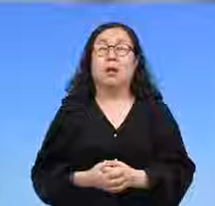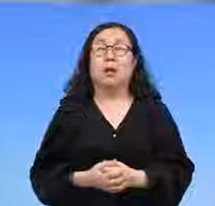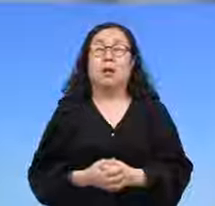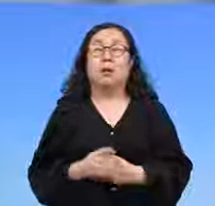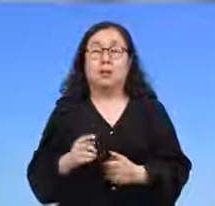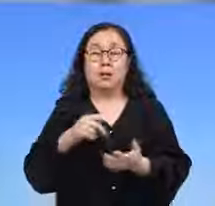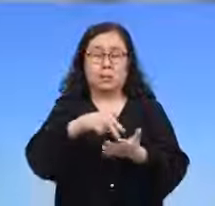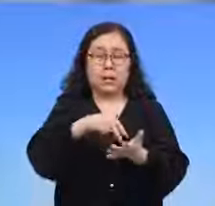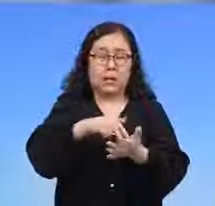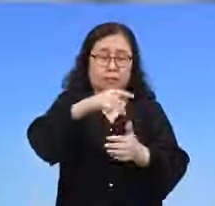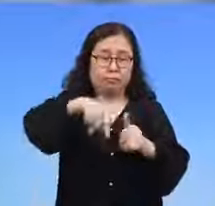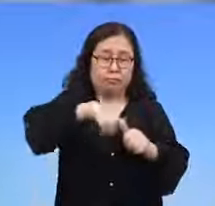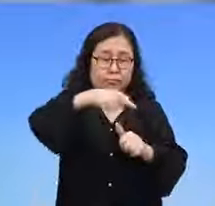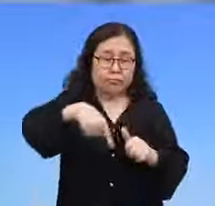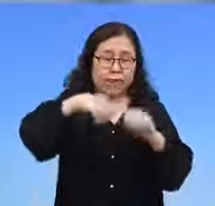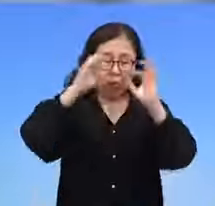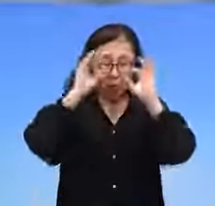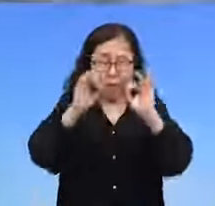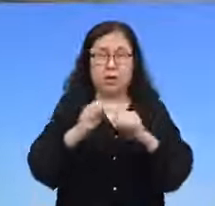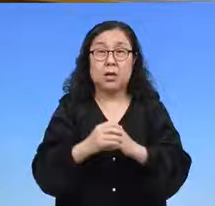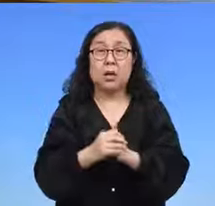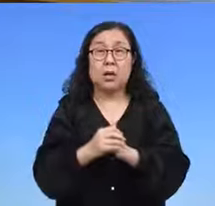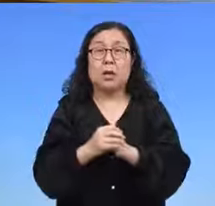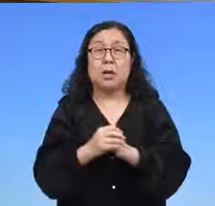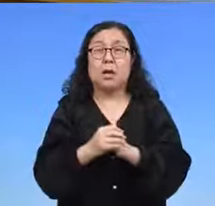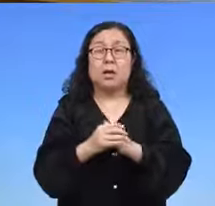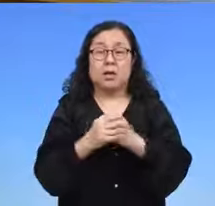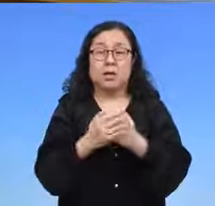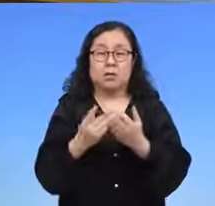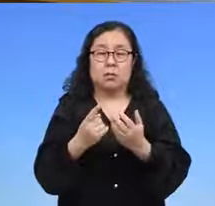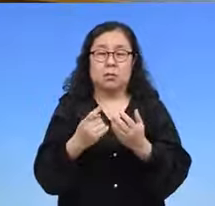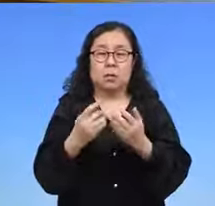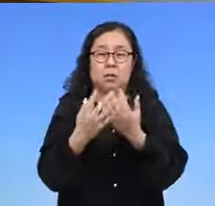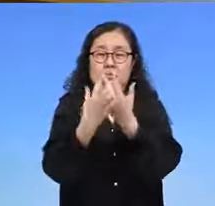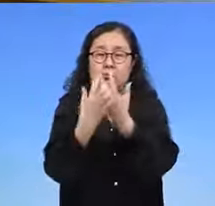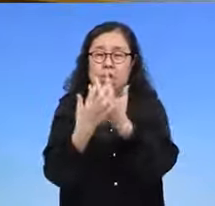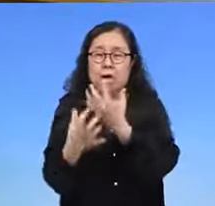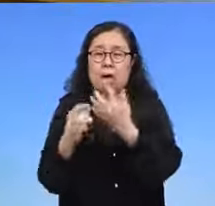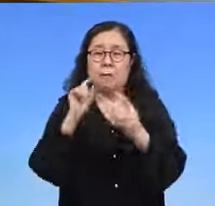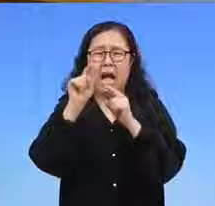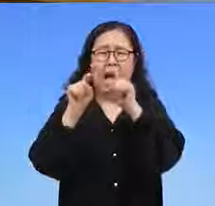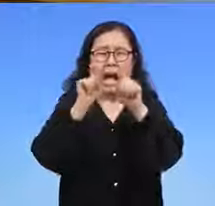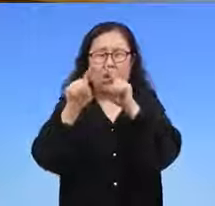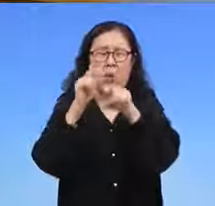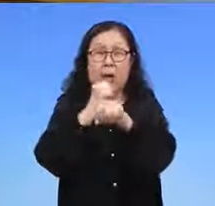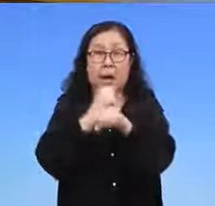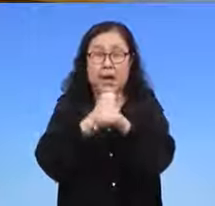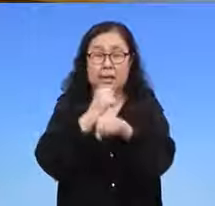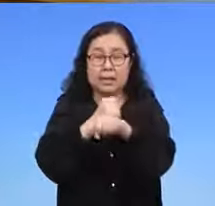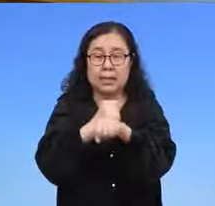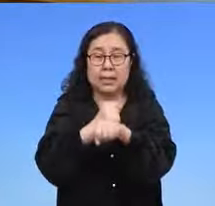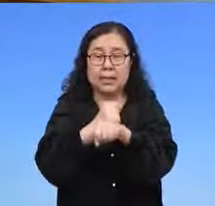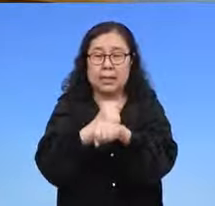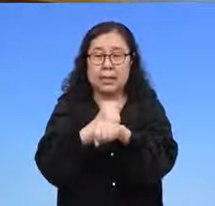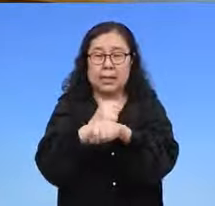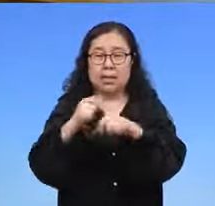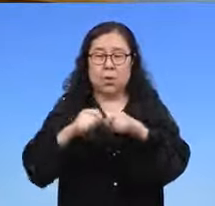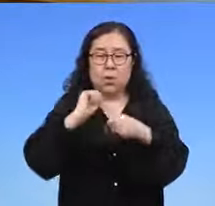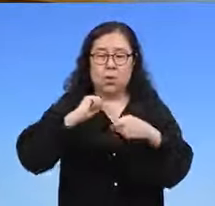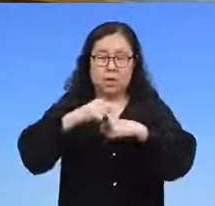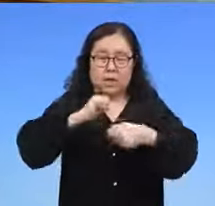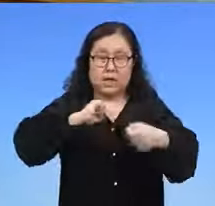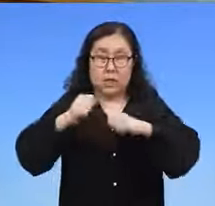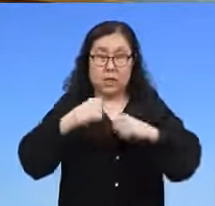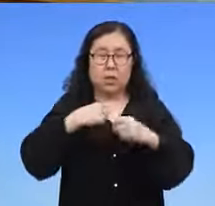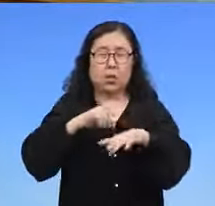하면은요, 자, 그들의 상황을 보십시오. 본문 22절입니다. 무리가 일제히 일어나 고발하니 상관들이 옷을 찢어 벗기고 매로